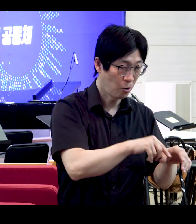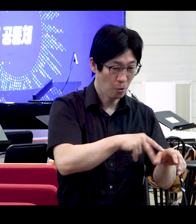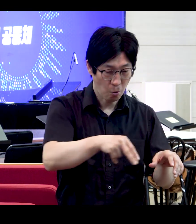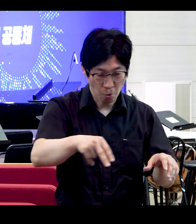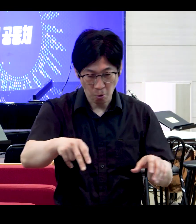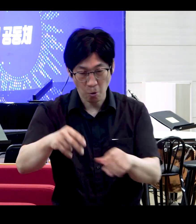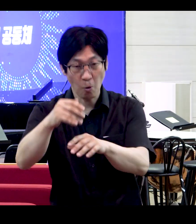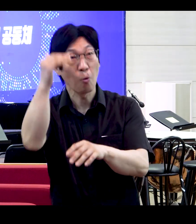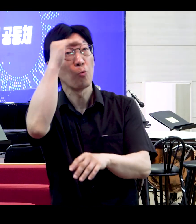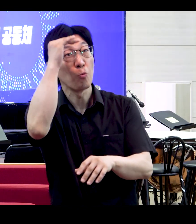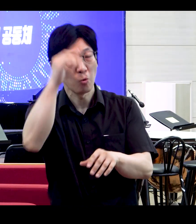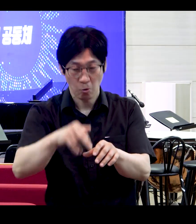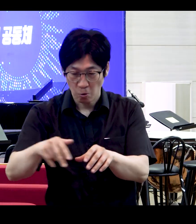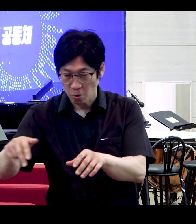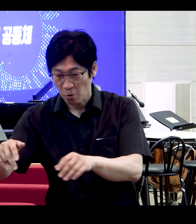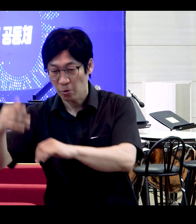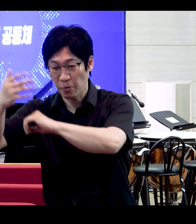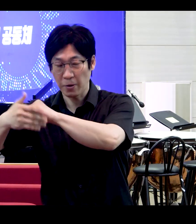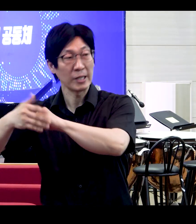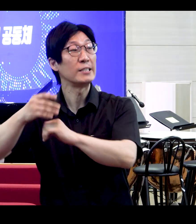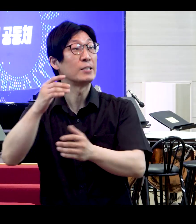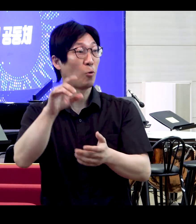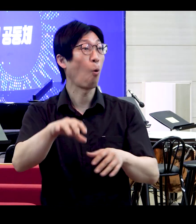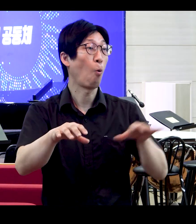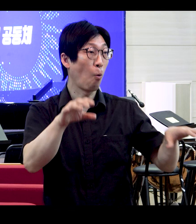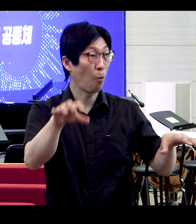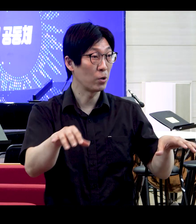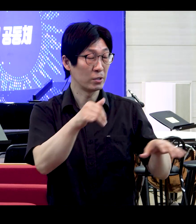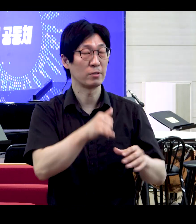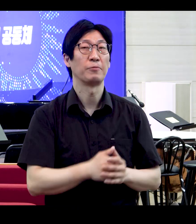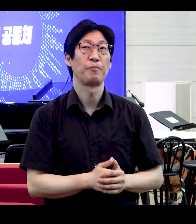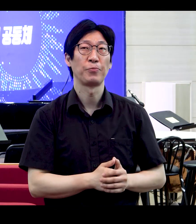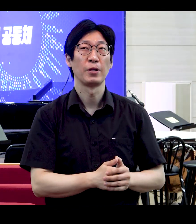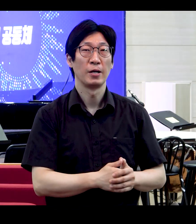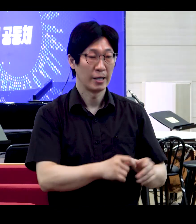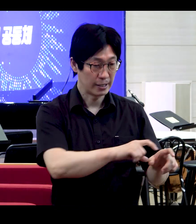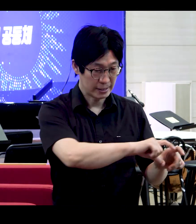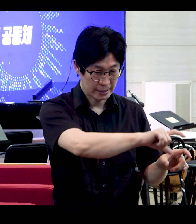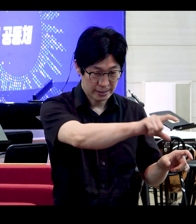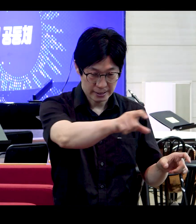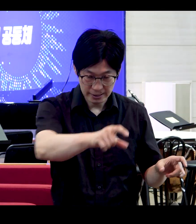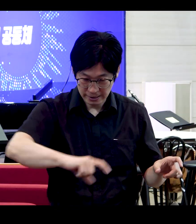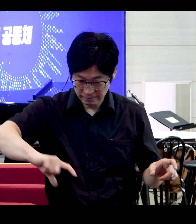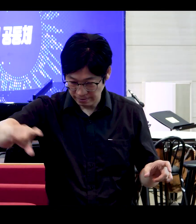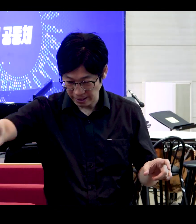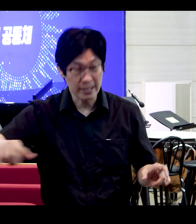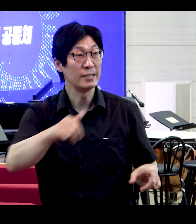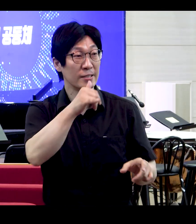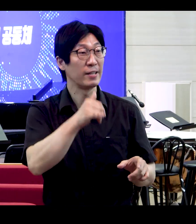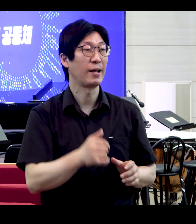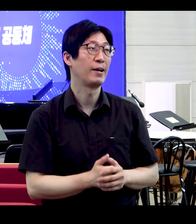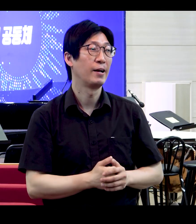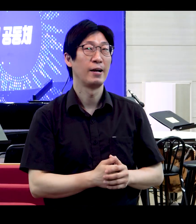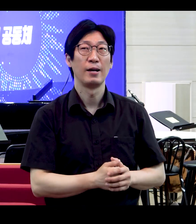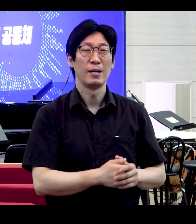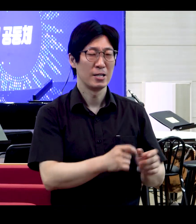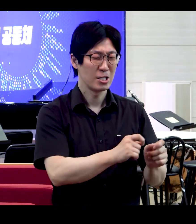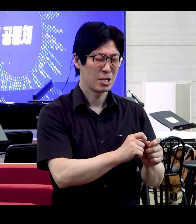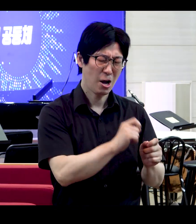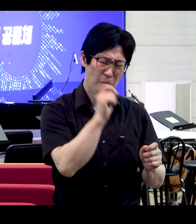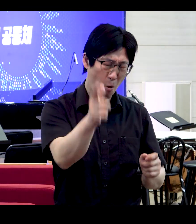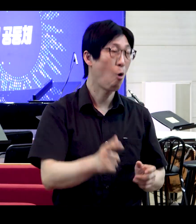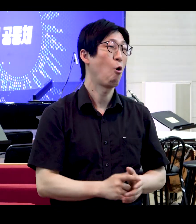보고 하면서 쭉 있는데 거기를 또 연결하는 것을 트레일이라고 그래서 길로 쭉 연결되어 있는데, 그런데 그게 굉장히